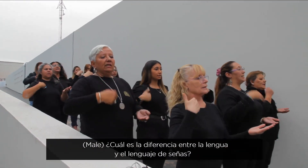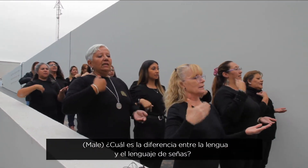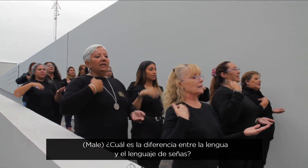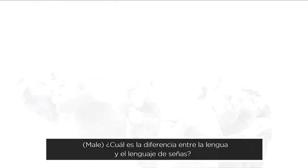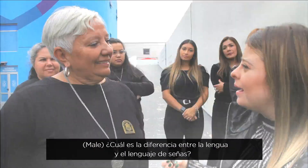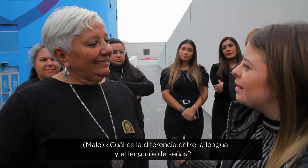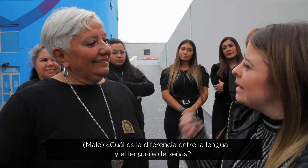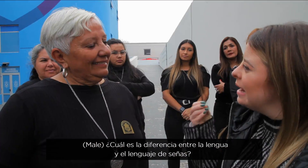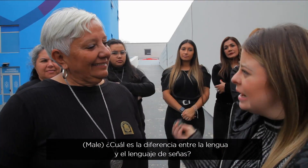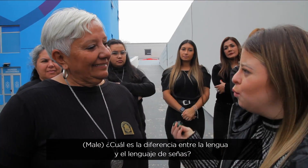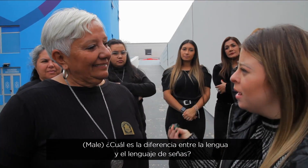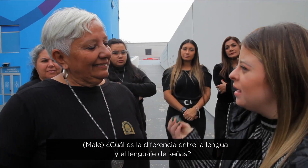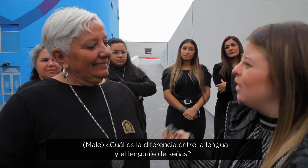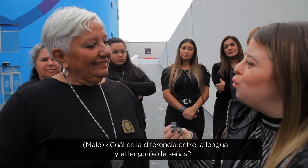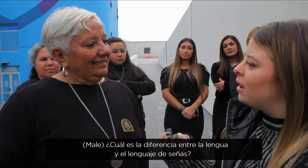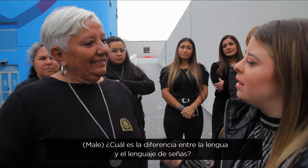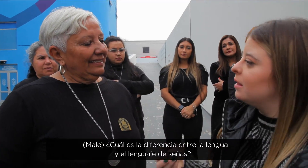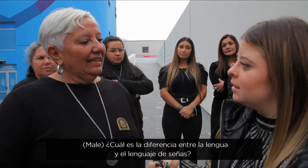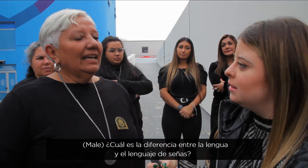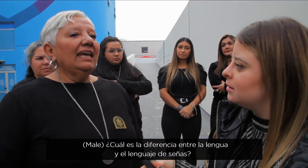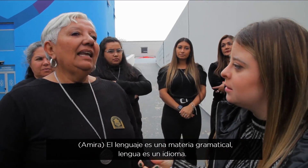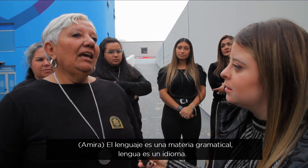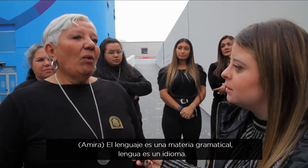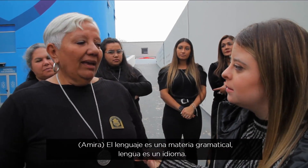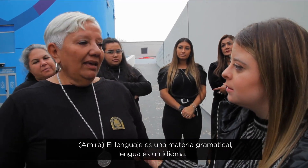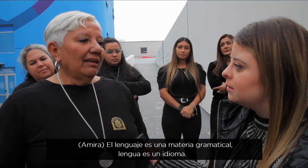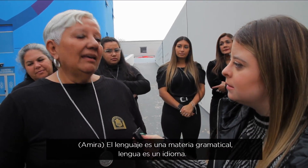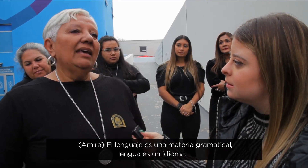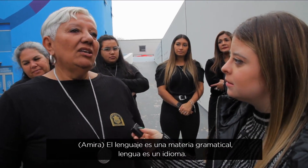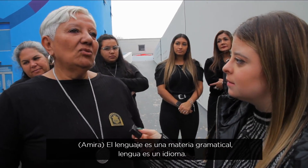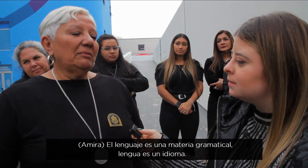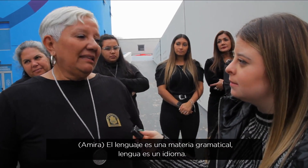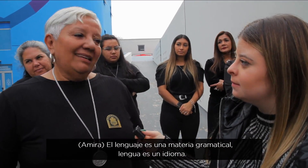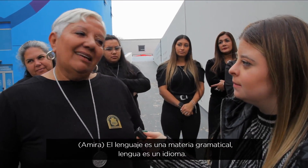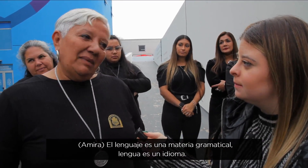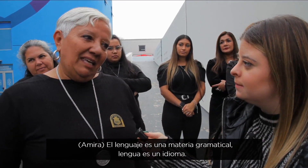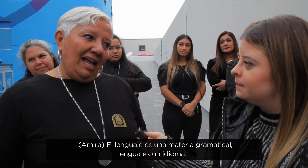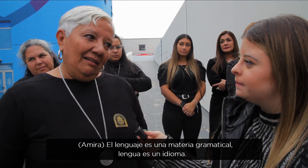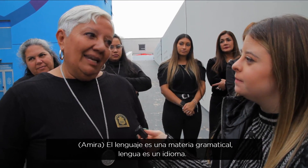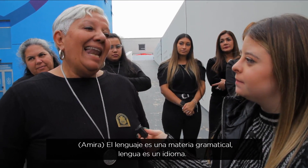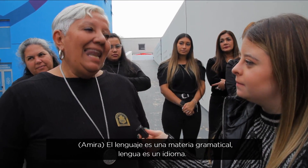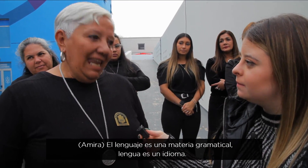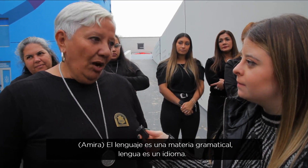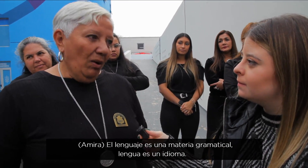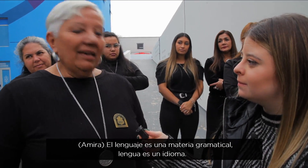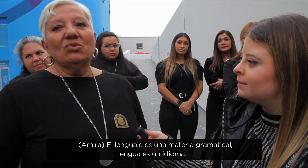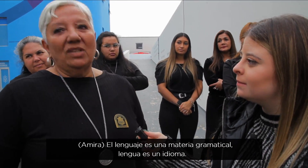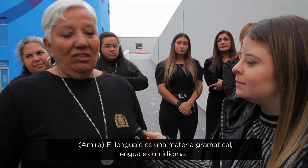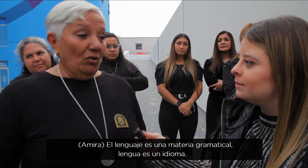diferencia entre la lengua y el lenguaje de señas? El lenguaje es una materia gramatical. Lengua es un idioma.